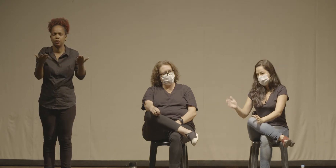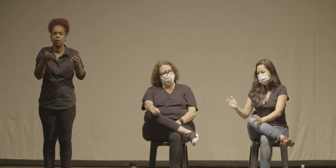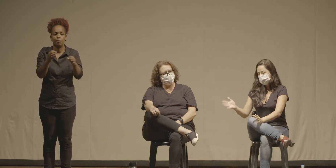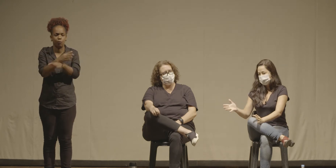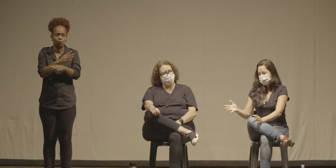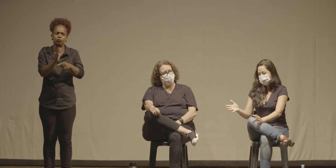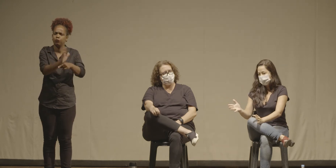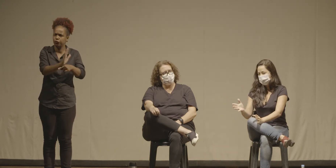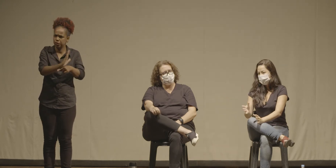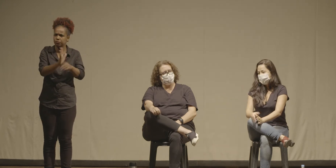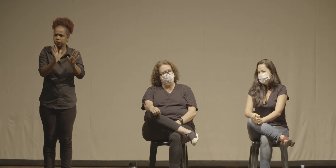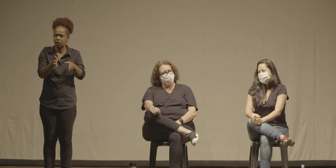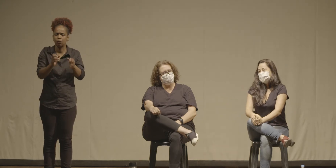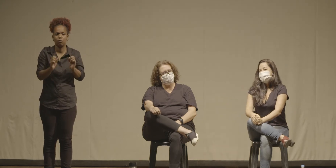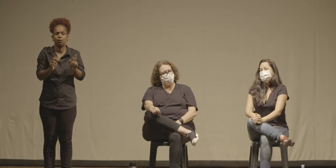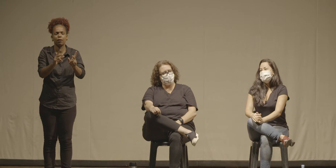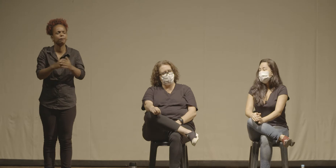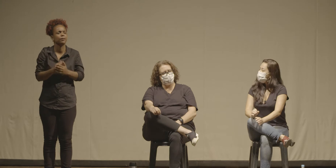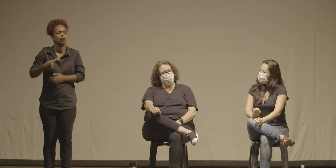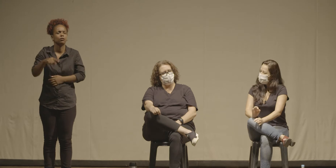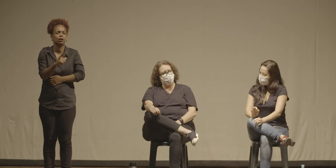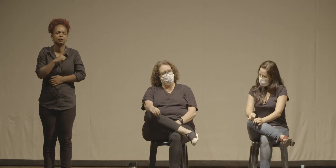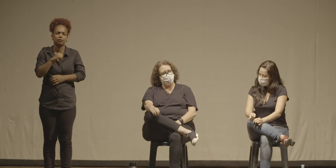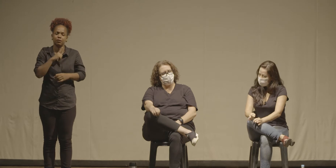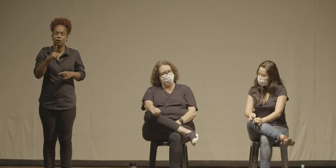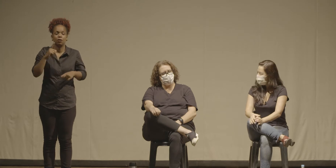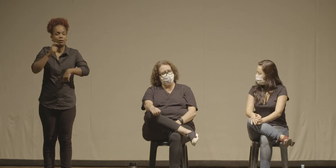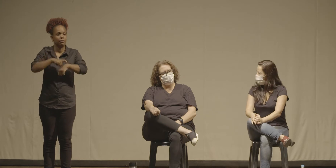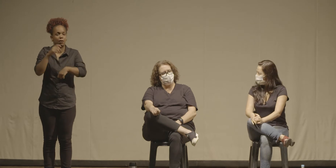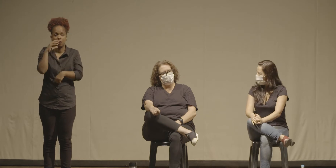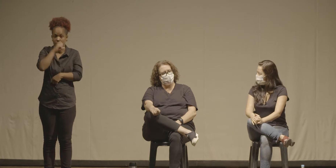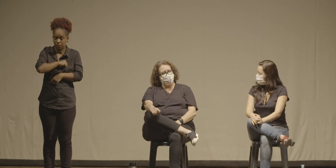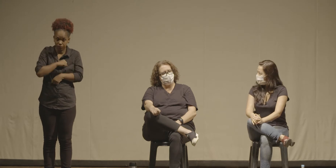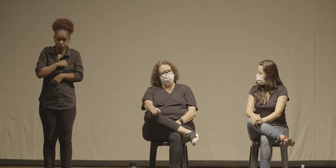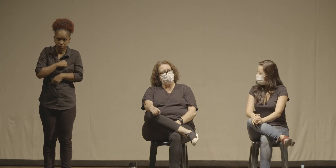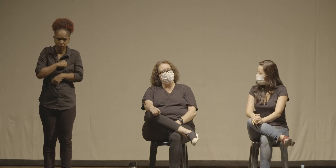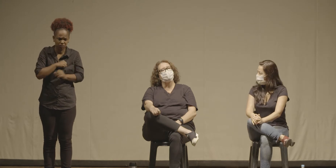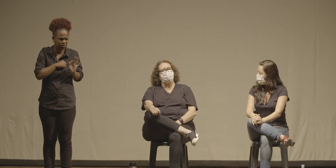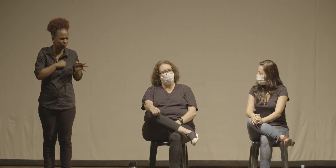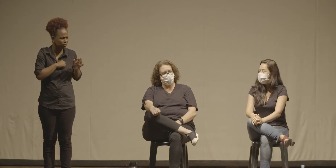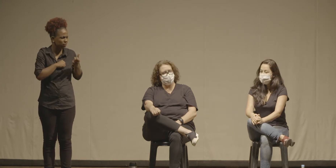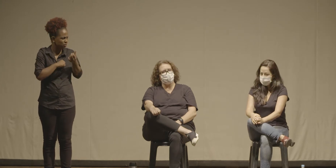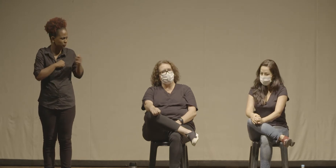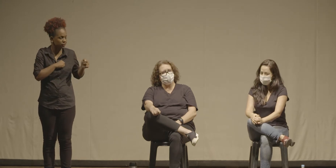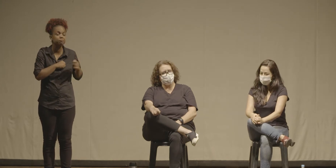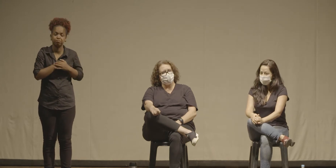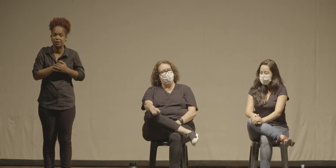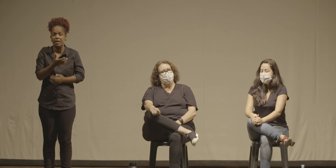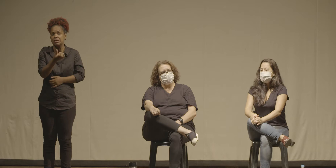filme pronto para distribuição, nós fizemos num tempo recorde de 6 meses? 6